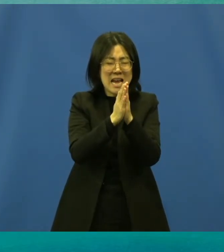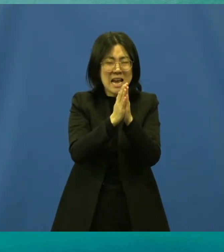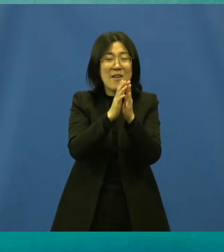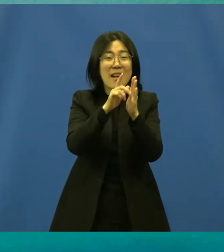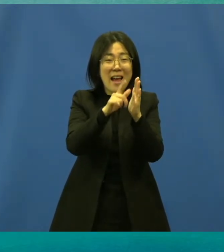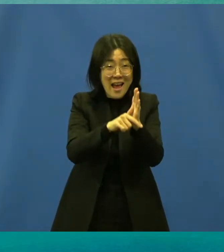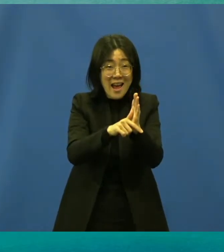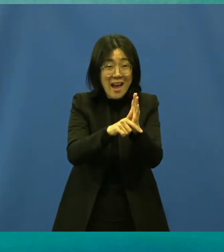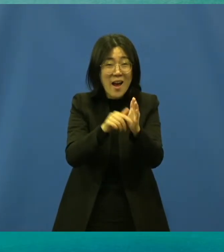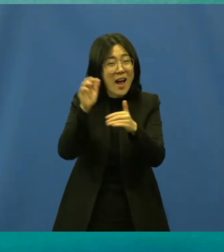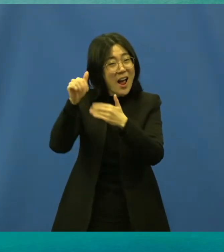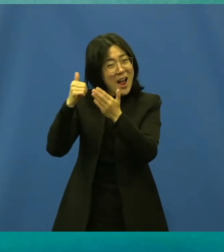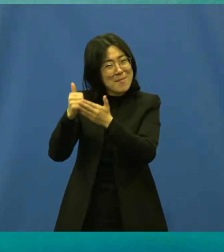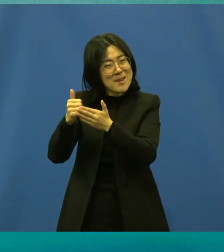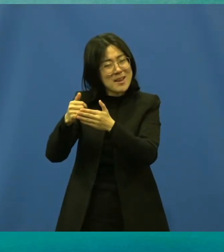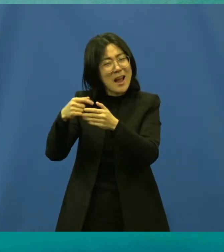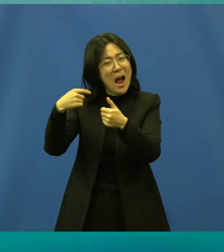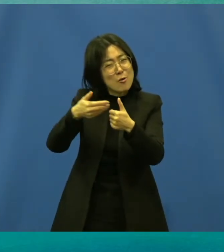않았습니다.